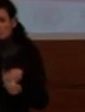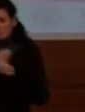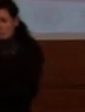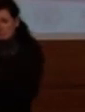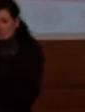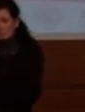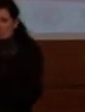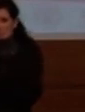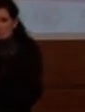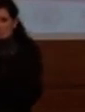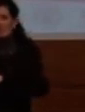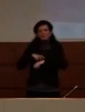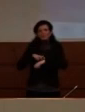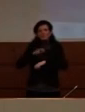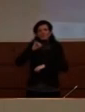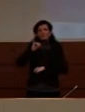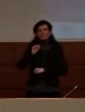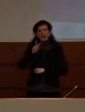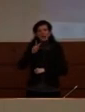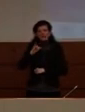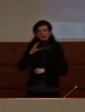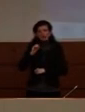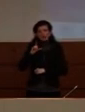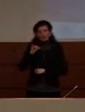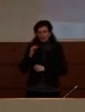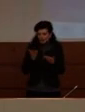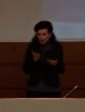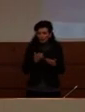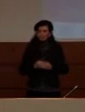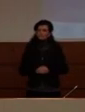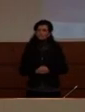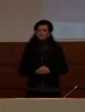la parola al dottor Iavicoli. Prego, dottore.